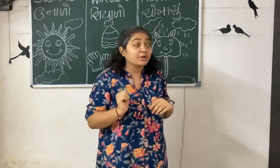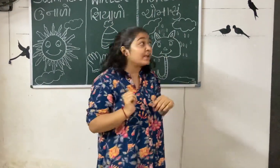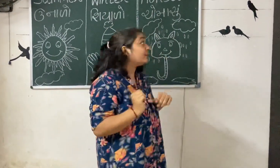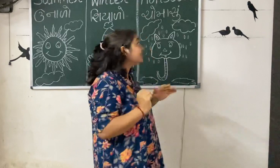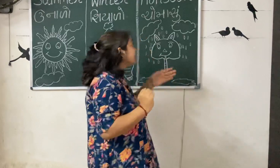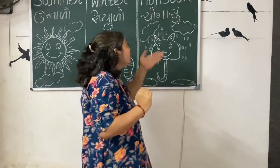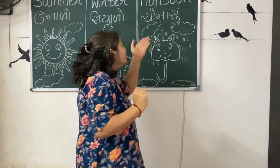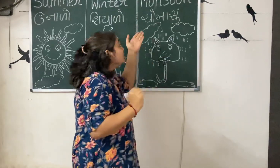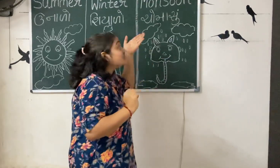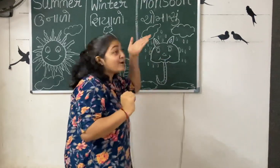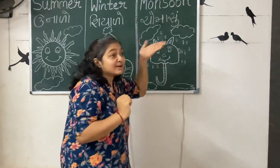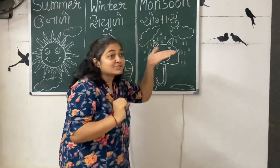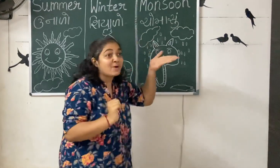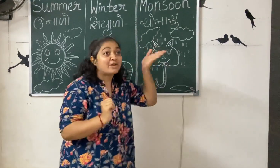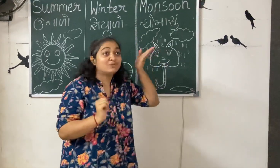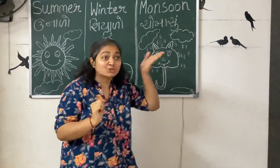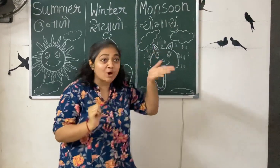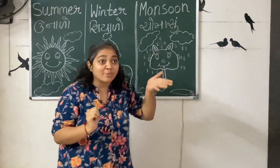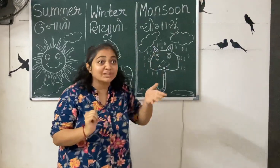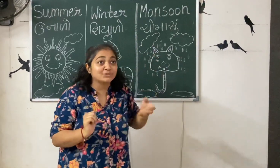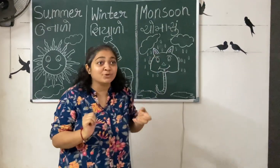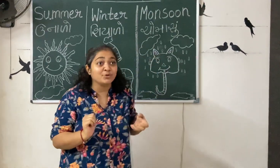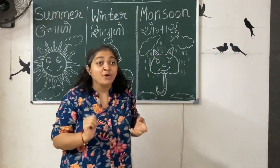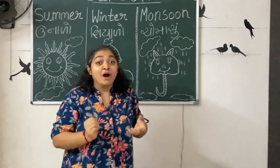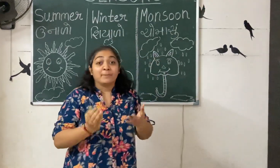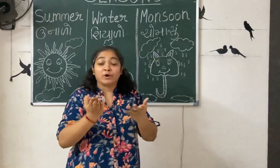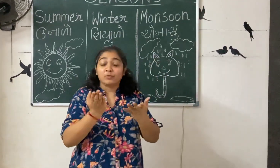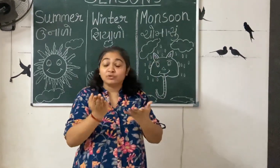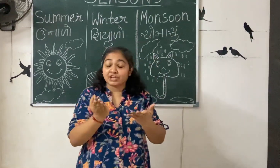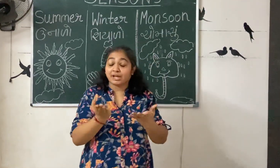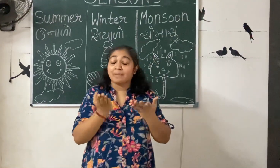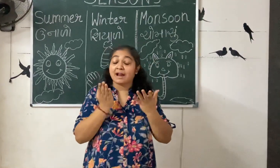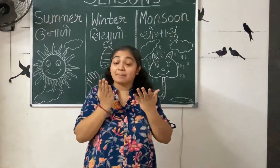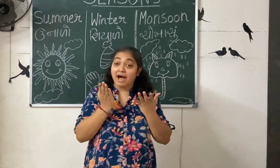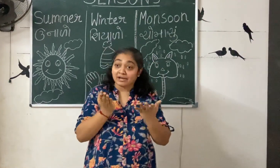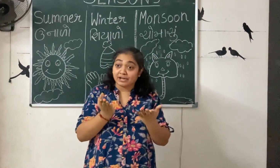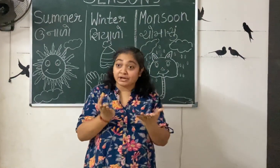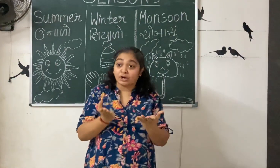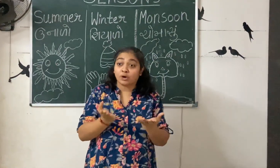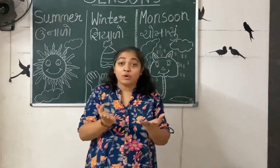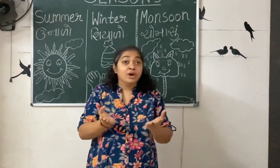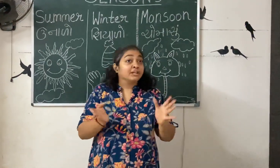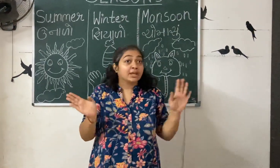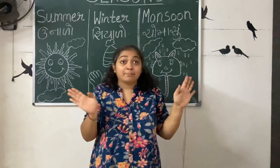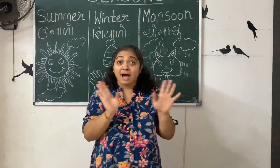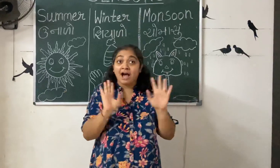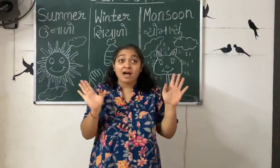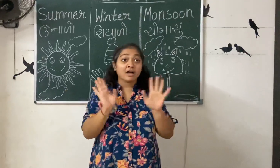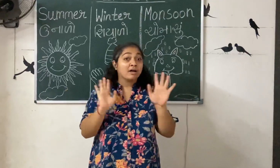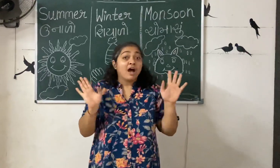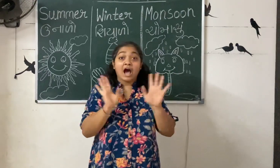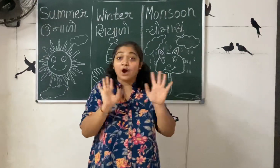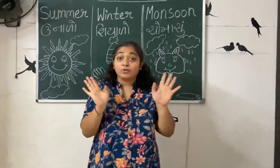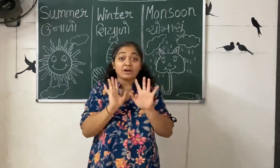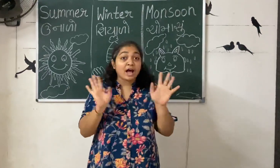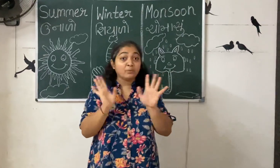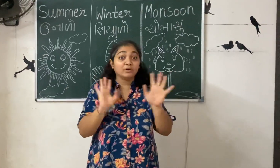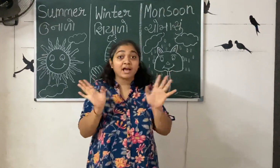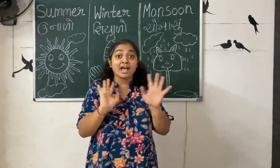नो कि बाह आओ ना बोलाई